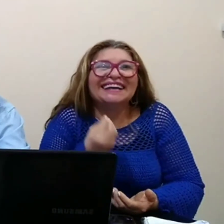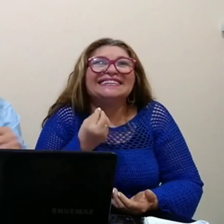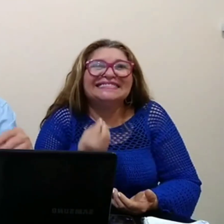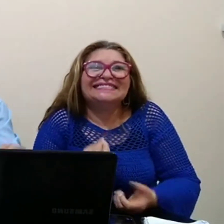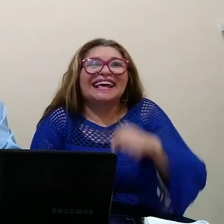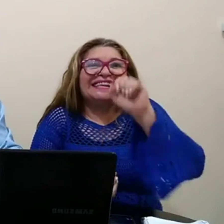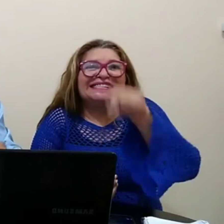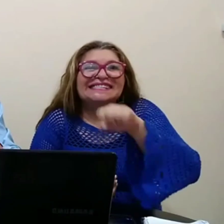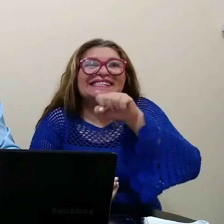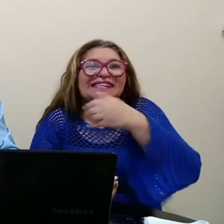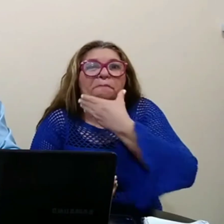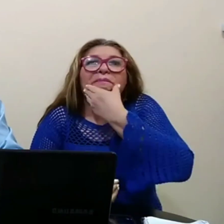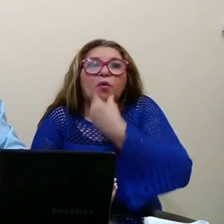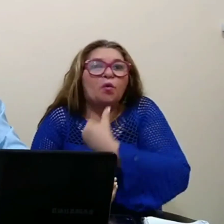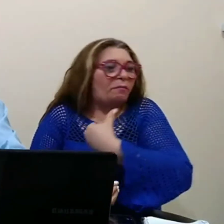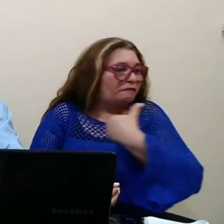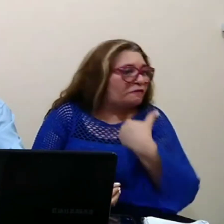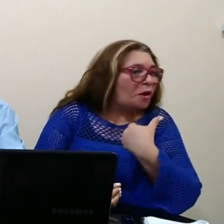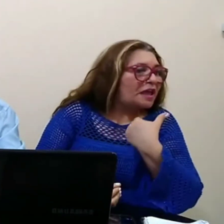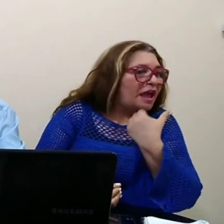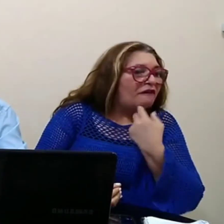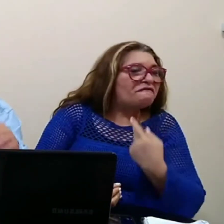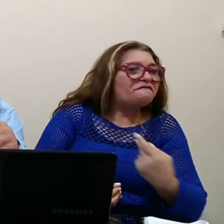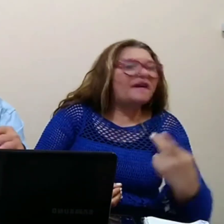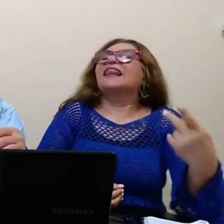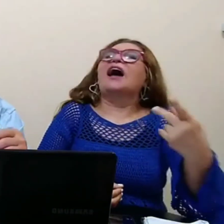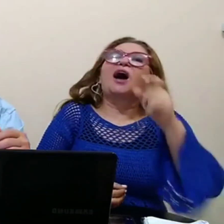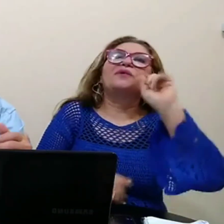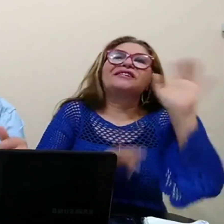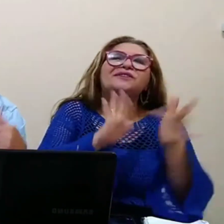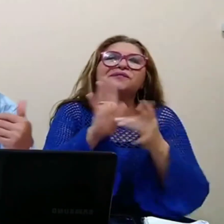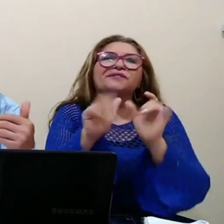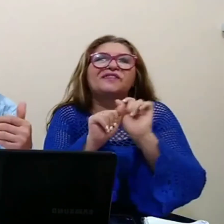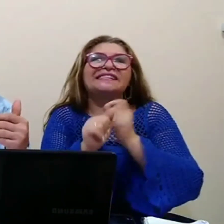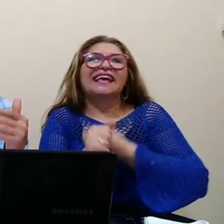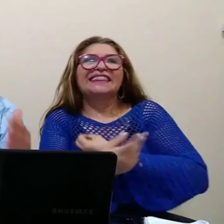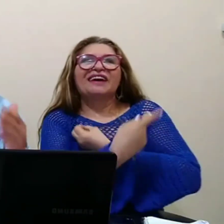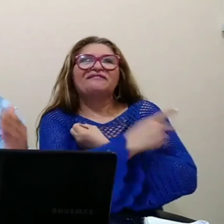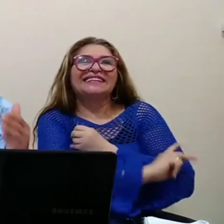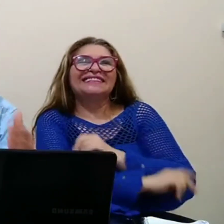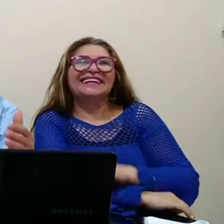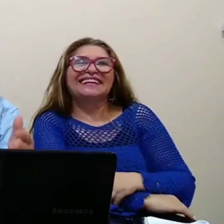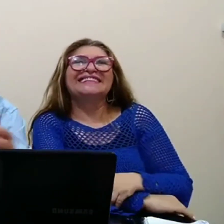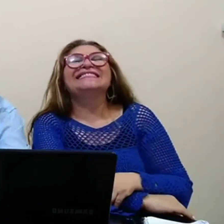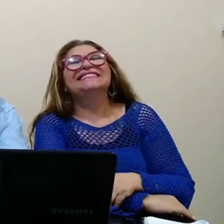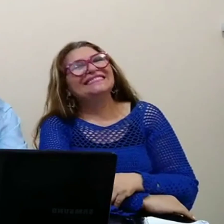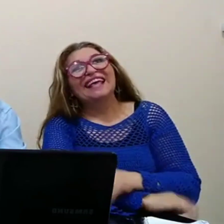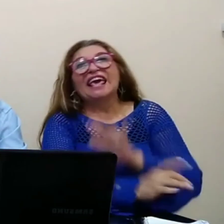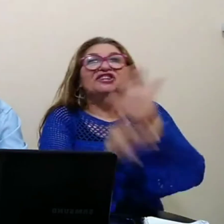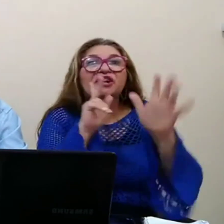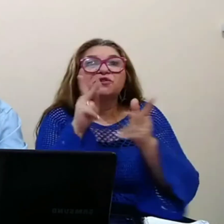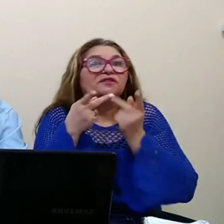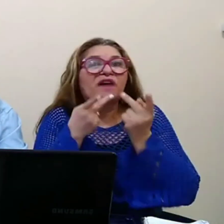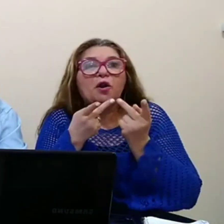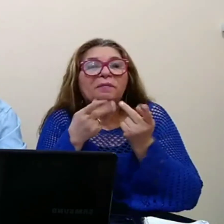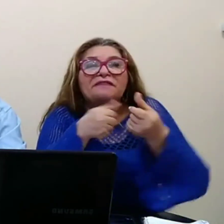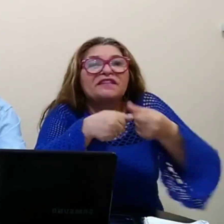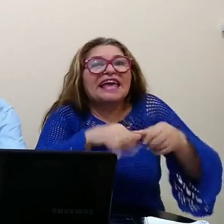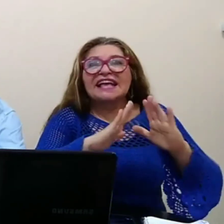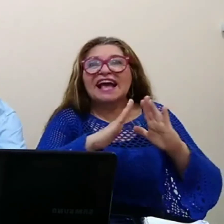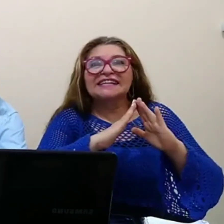missão. Ele cumpriu a missão que recebera de Jesus. Na verdade, ele cumpriu mais do que a missão que ele tinha recebido de